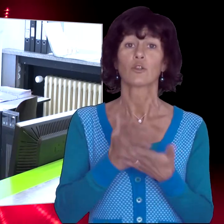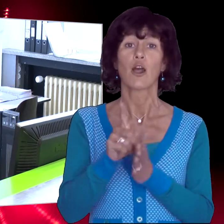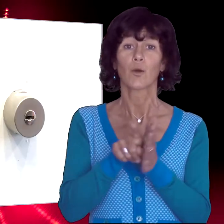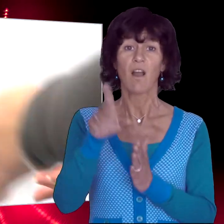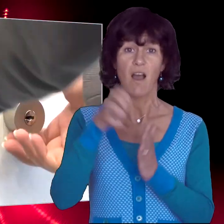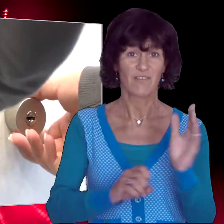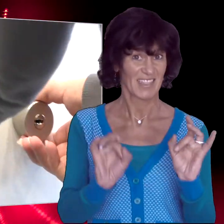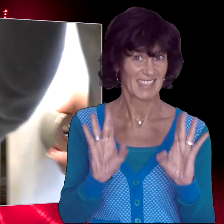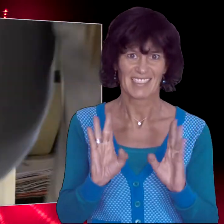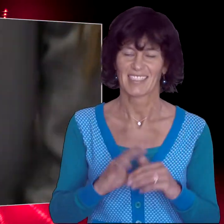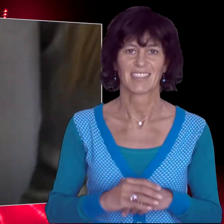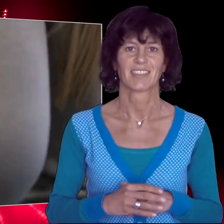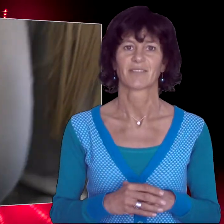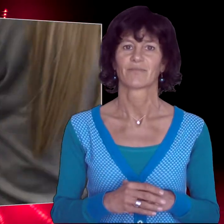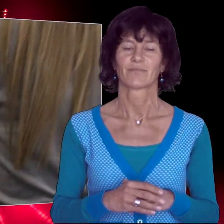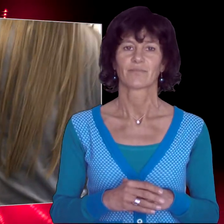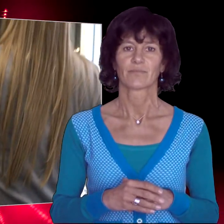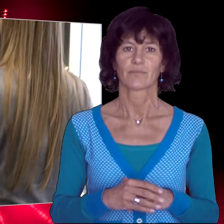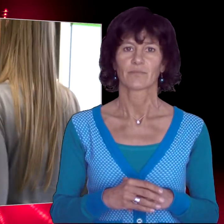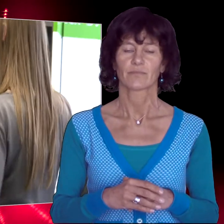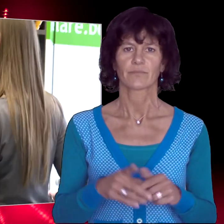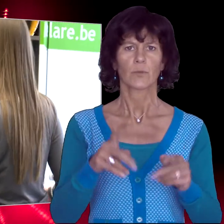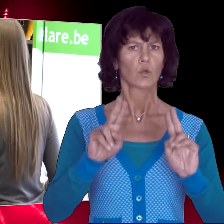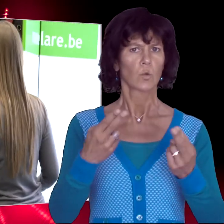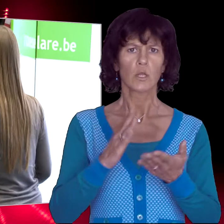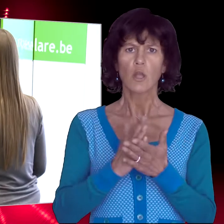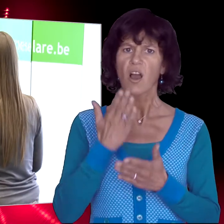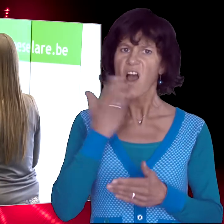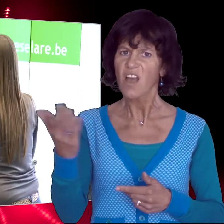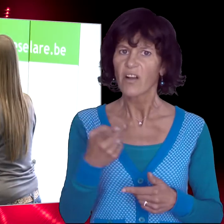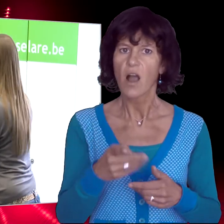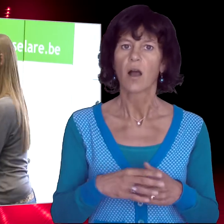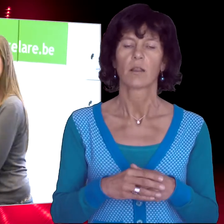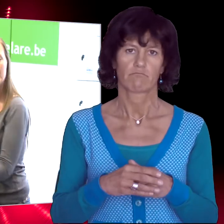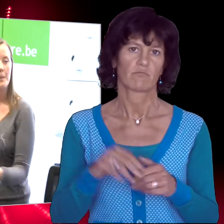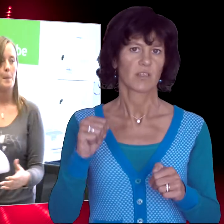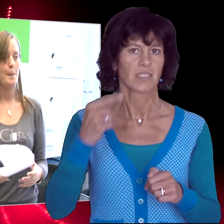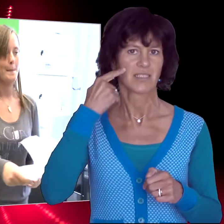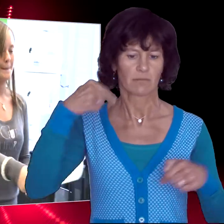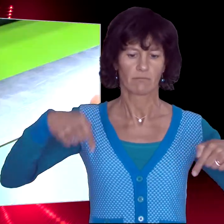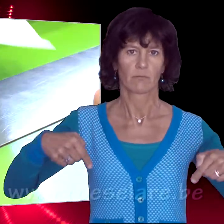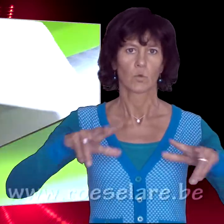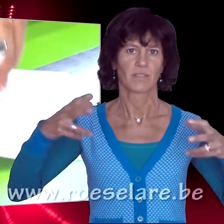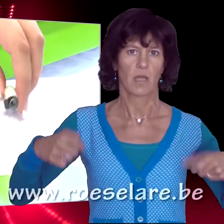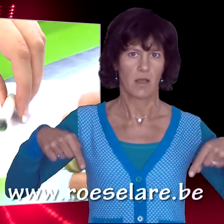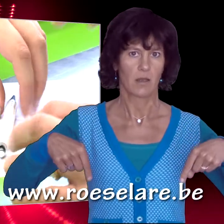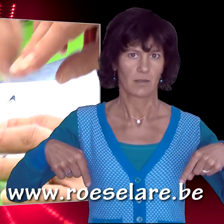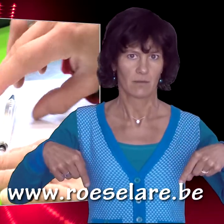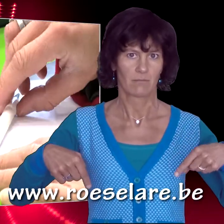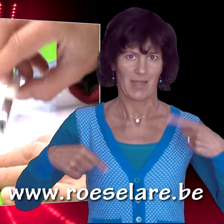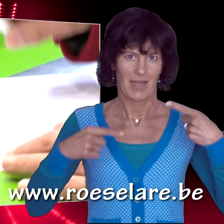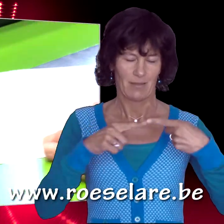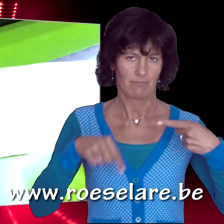website, aan de onthaalbalie van het stadhuis of bij een van de baliemedewerkers van onze verschillende stadsdiensten.